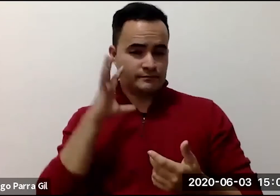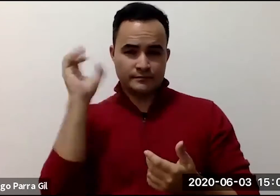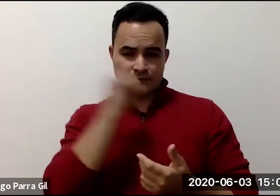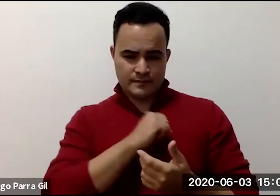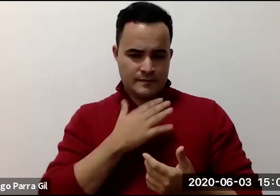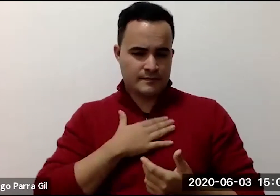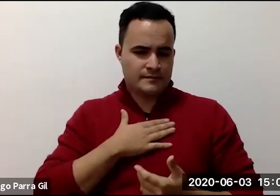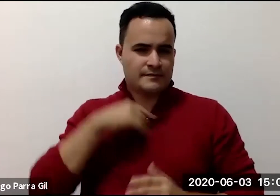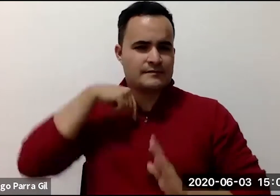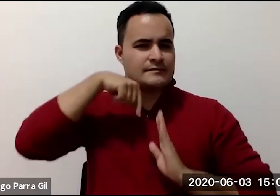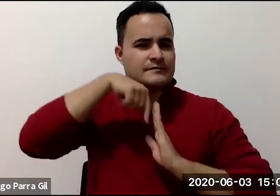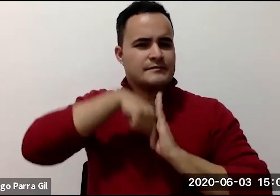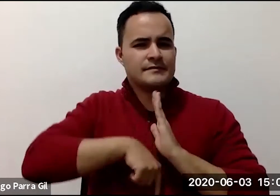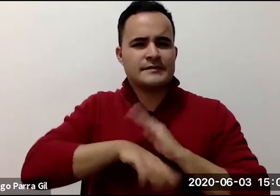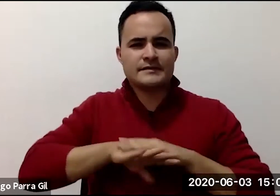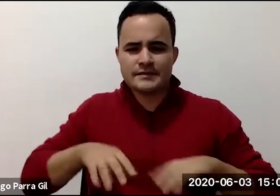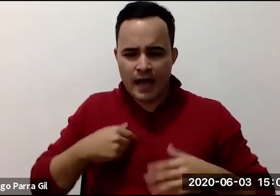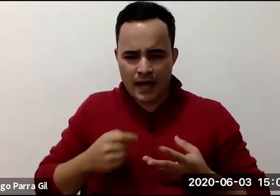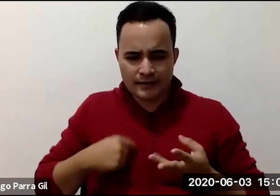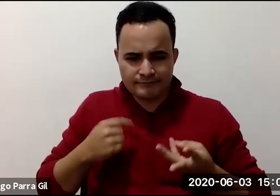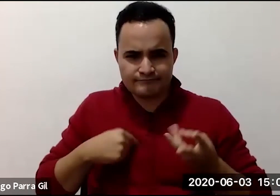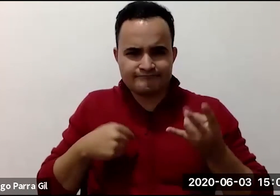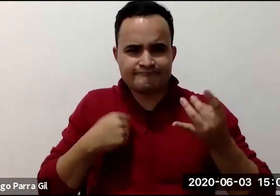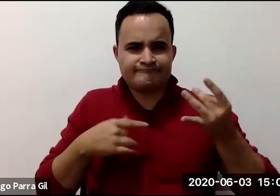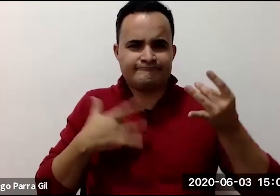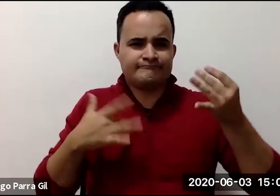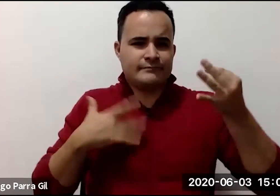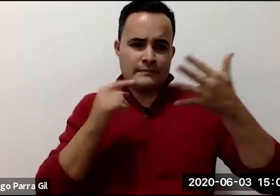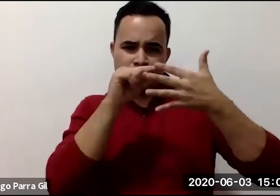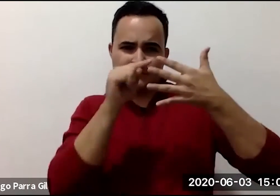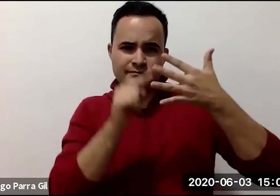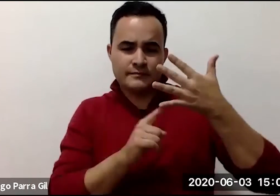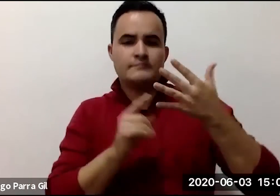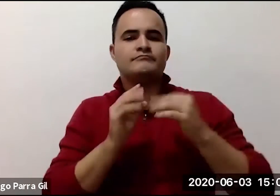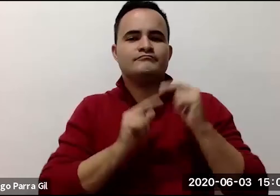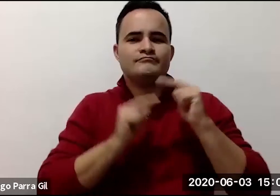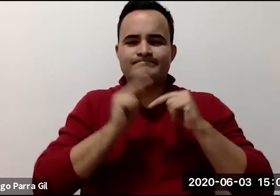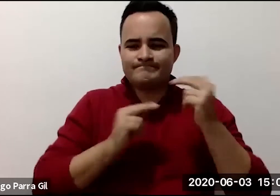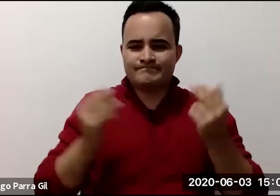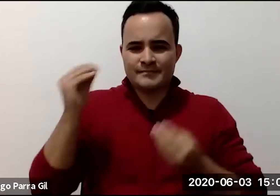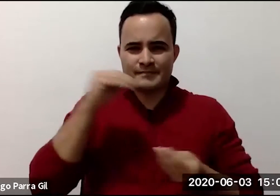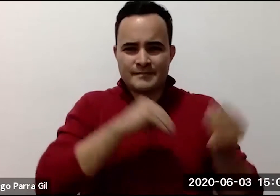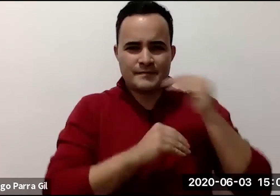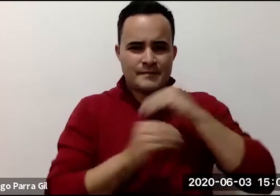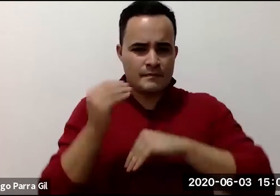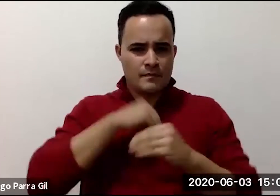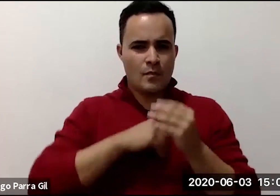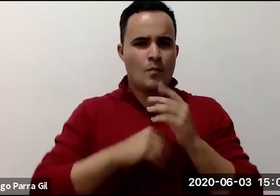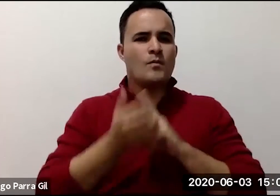hemos incorporado en nuestra piel, en